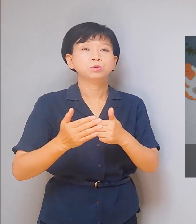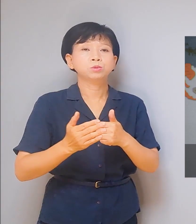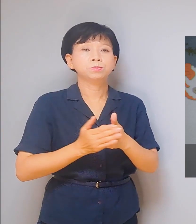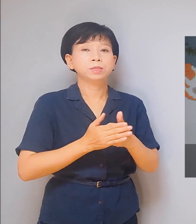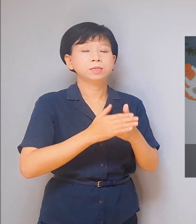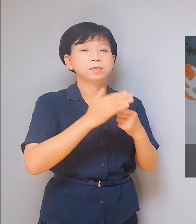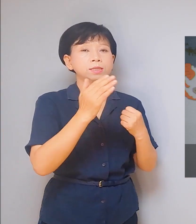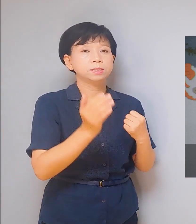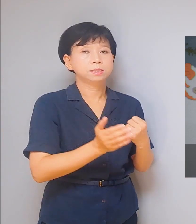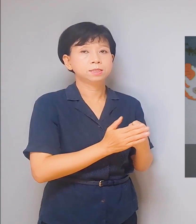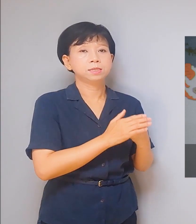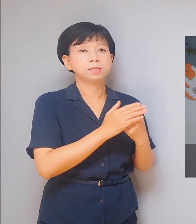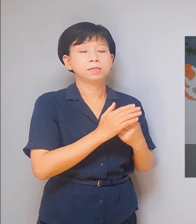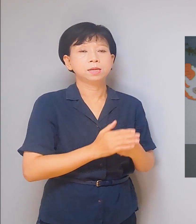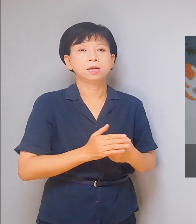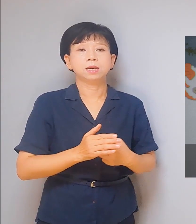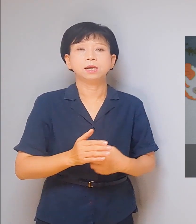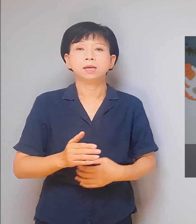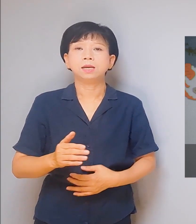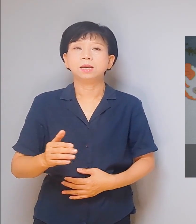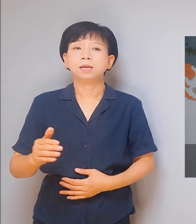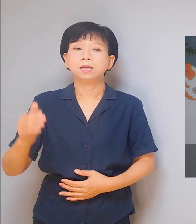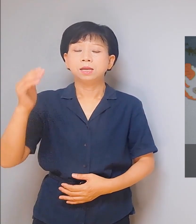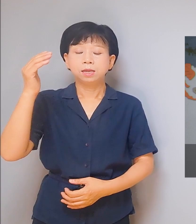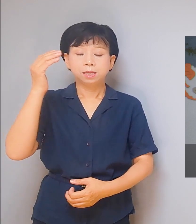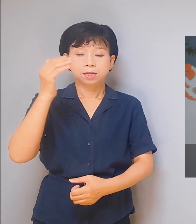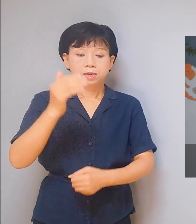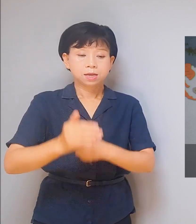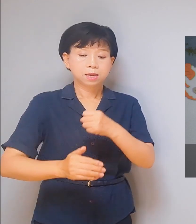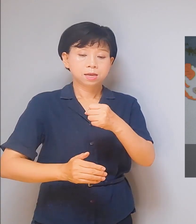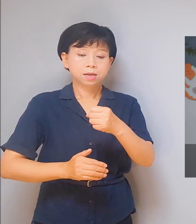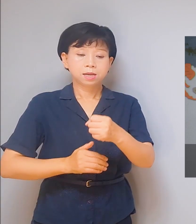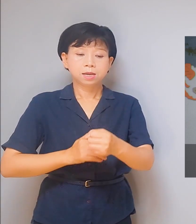우리 한 번 더 찬양할까요? 하나님은 우리의 피난처